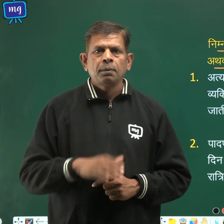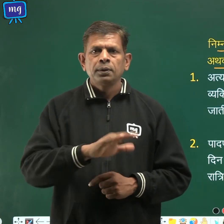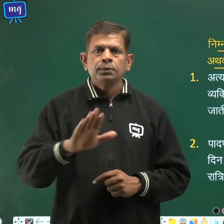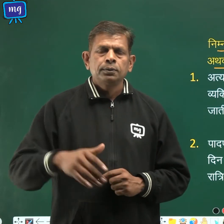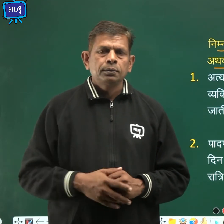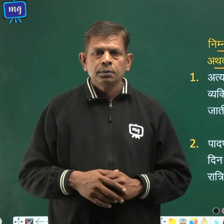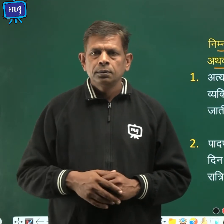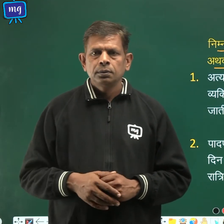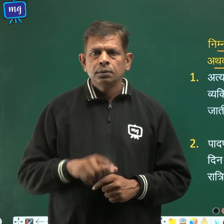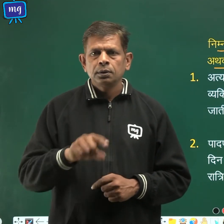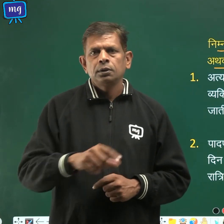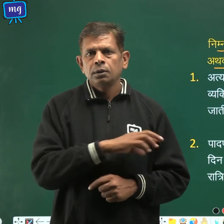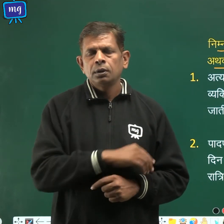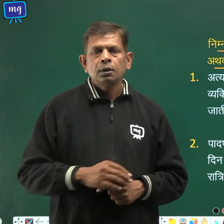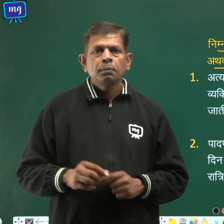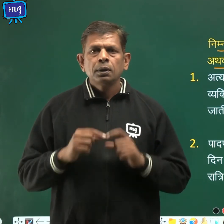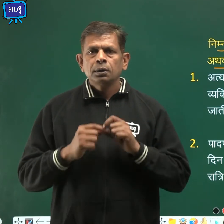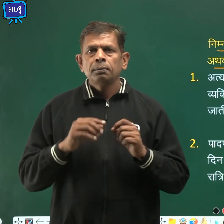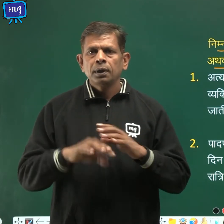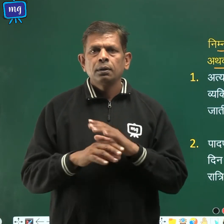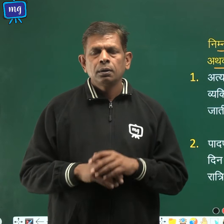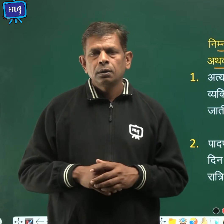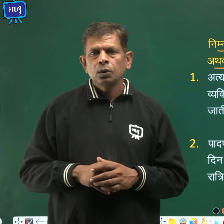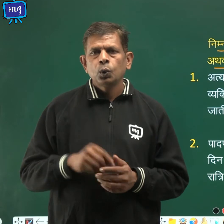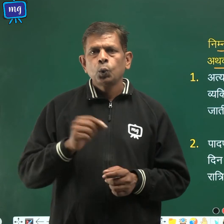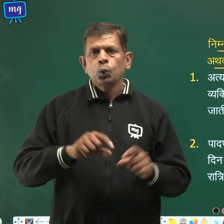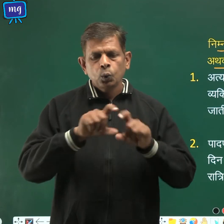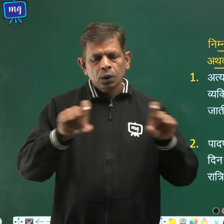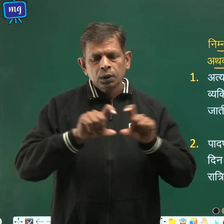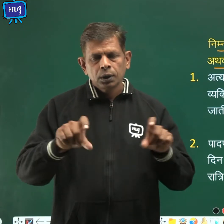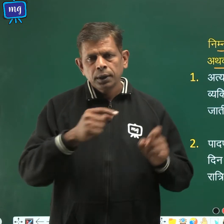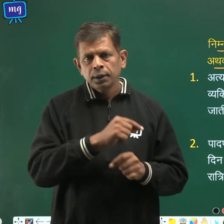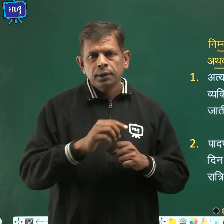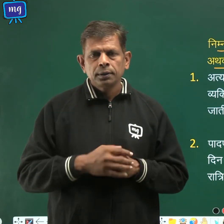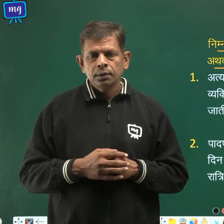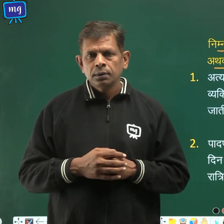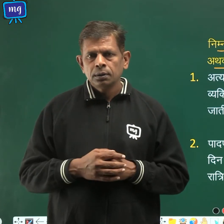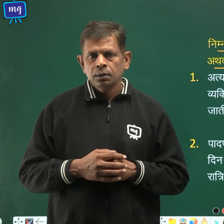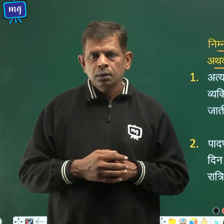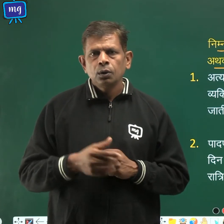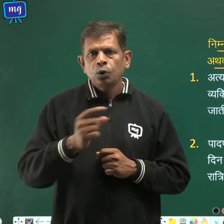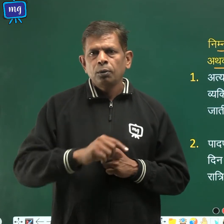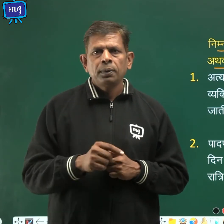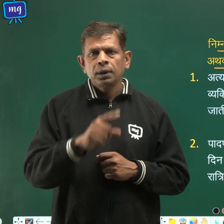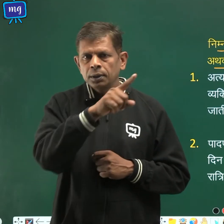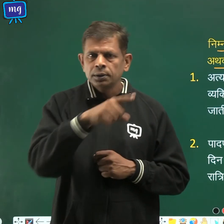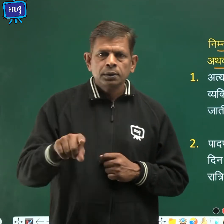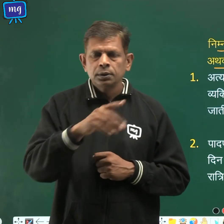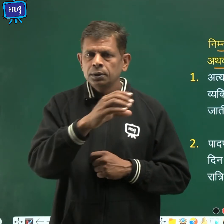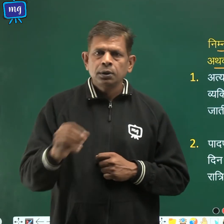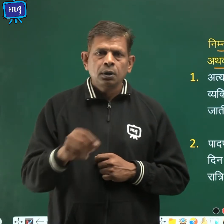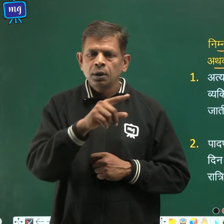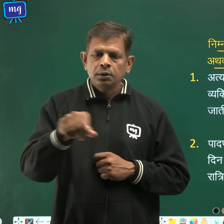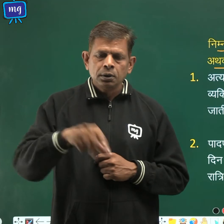बच्चों, हमें इस प्रश्न में जो कथन दिए गए हैं उनमें सत्य या असत्य